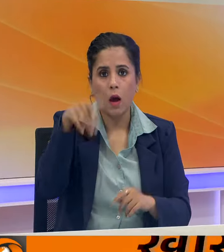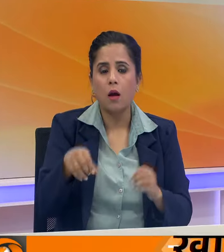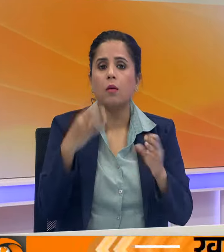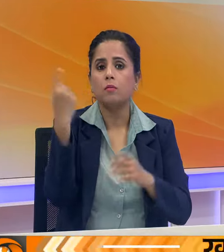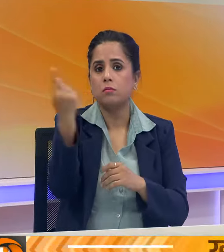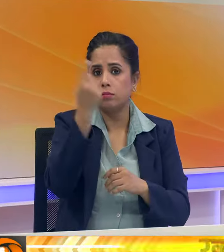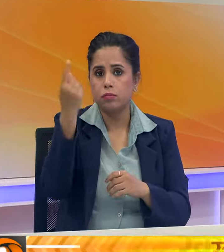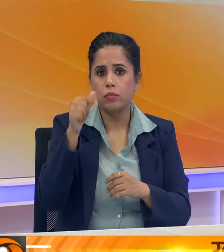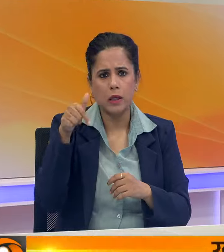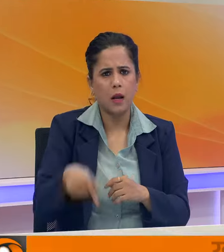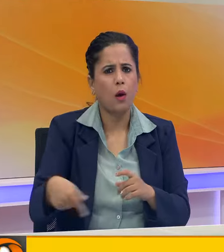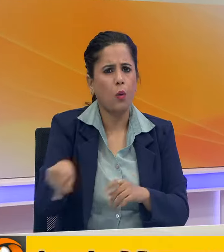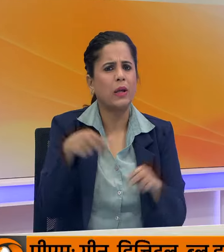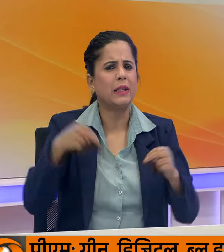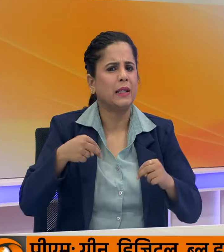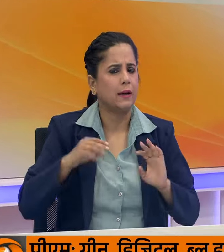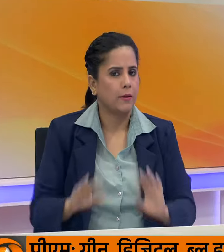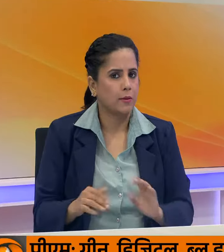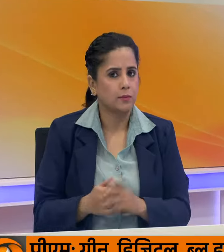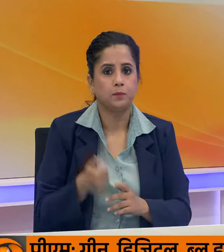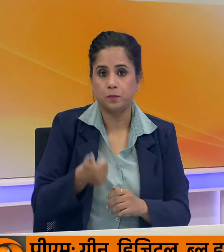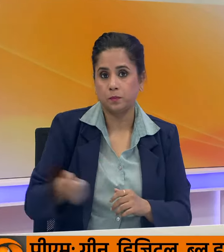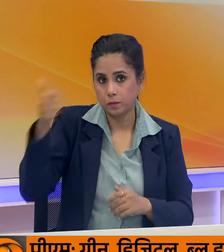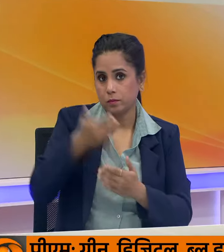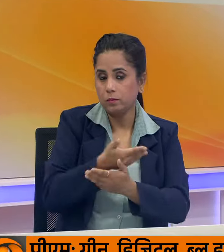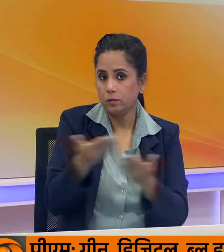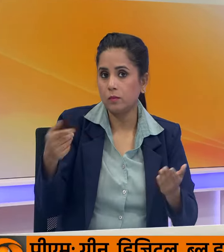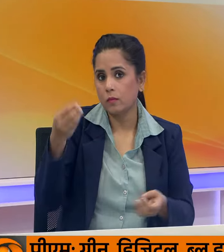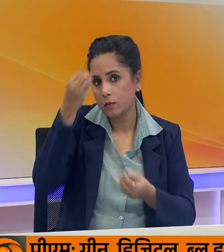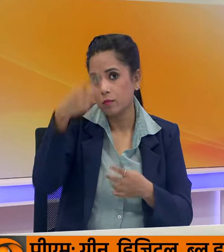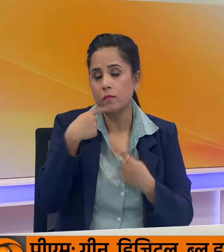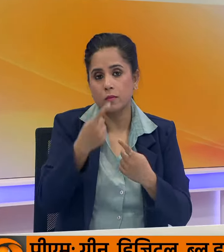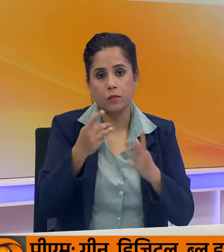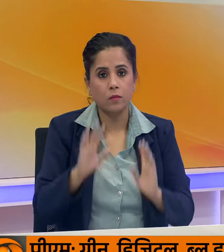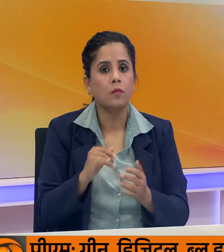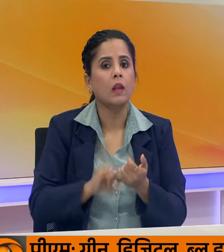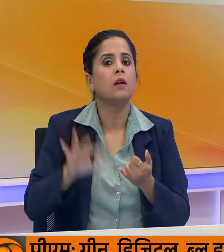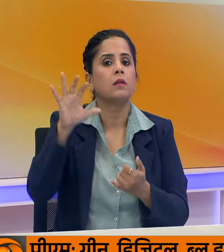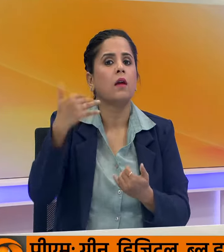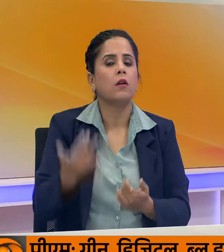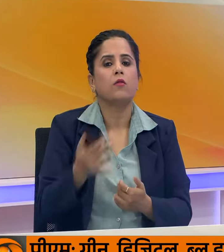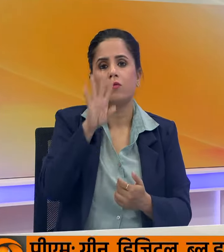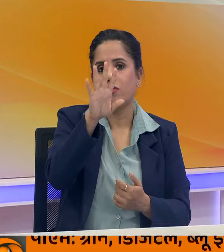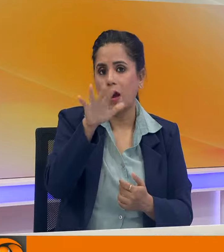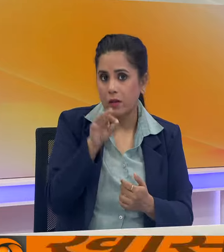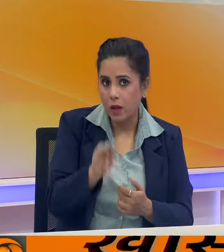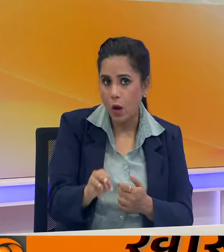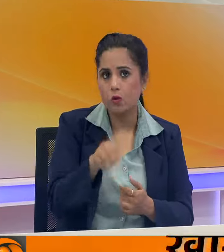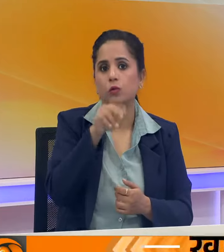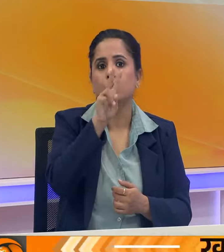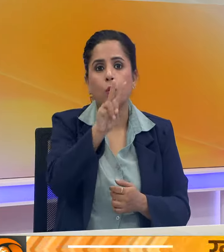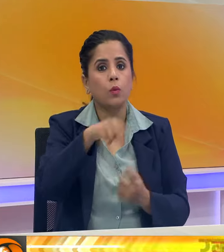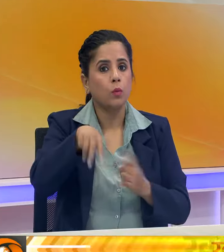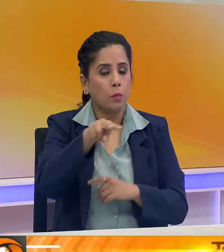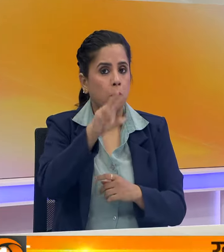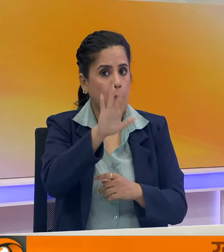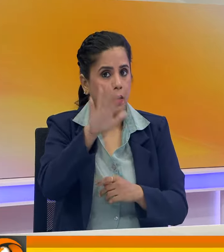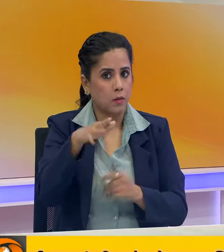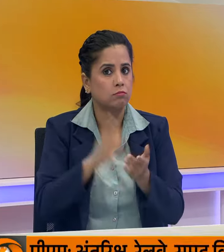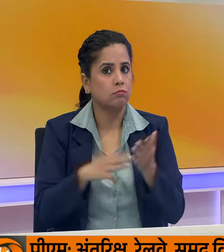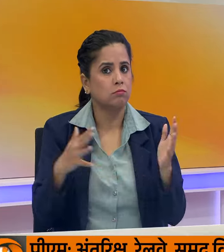मीटर आज की आवश्यकता है वहीं अधिकारियों ने जानकारी दी कि राज्य में 5000